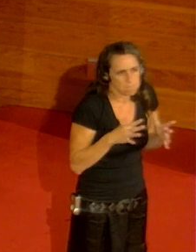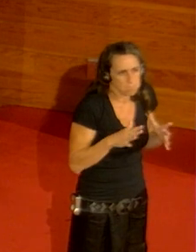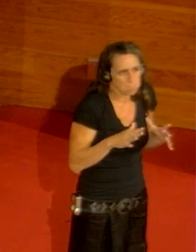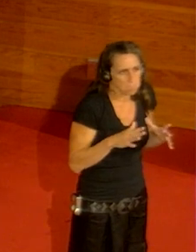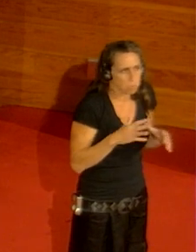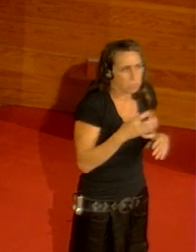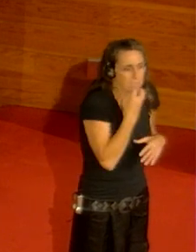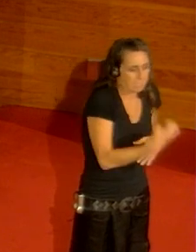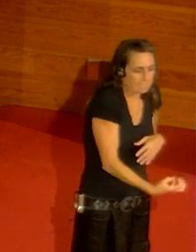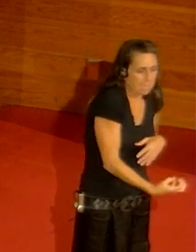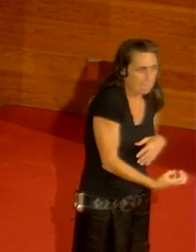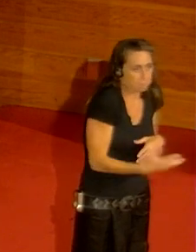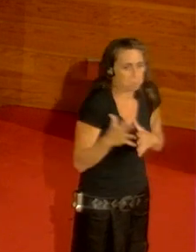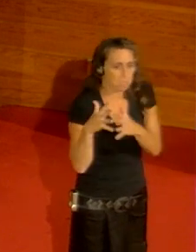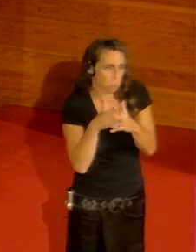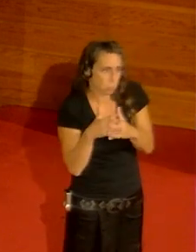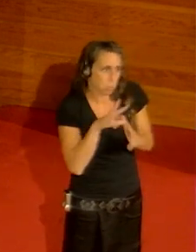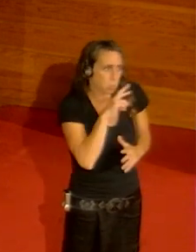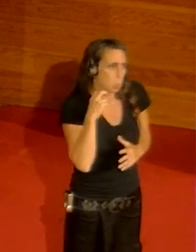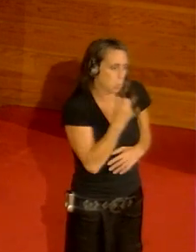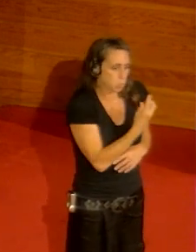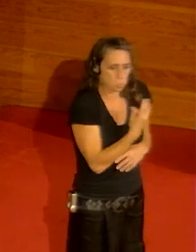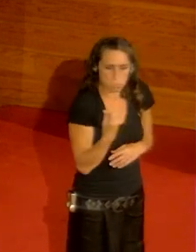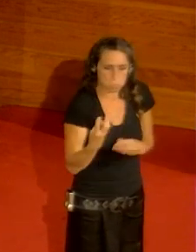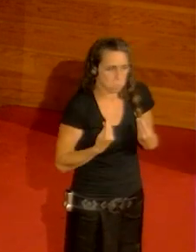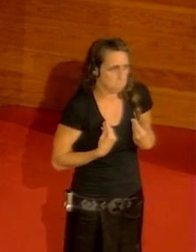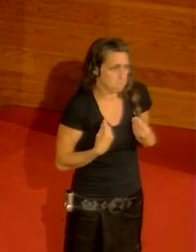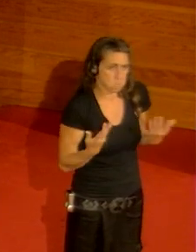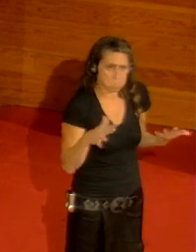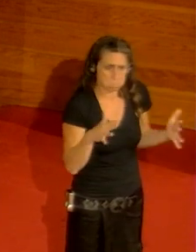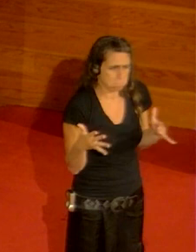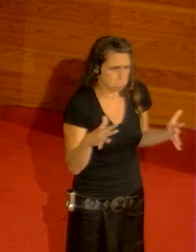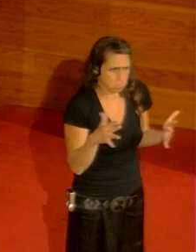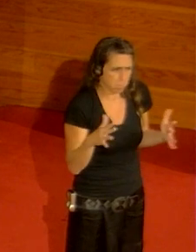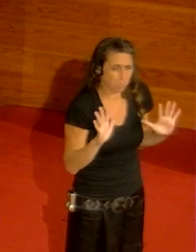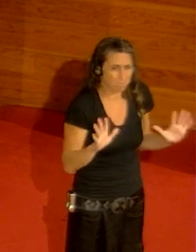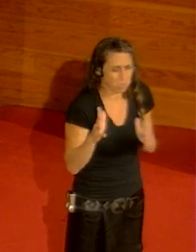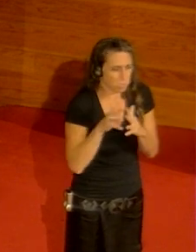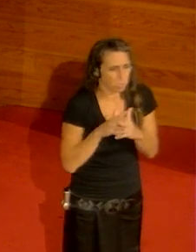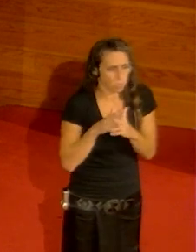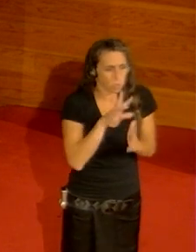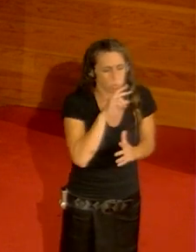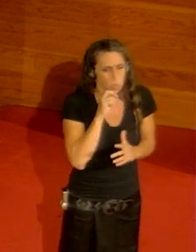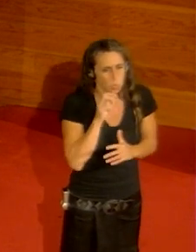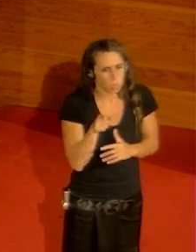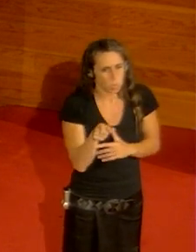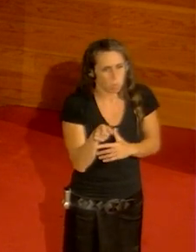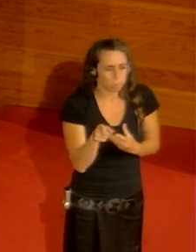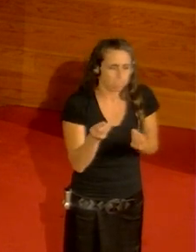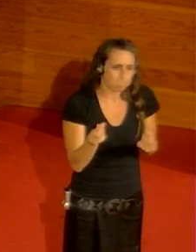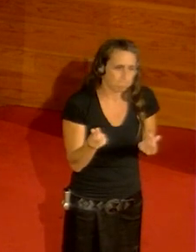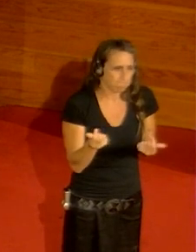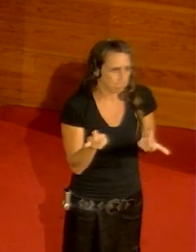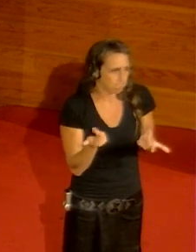viviendo en Israel que en Estados Unidos pero el judío de Estados Unidos es fundamentalmente más